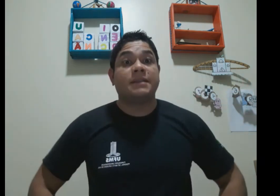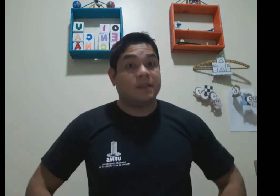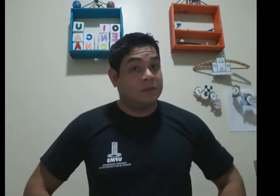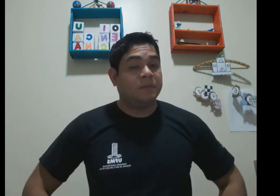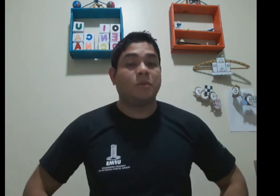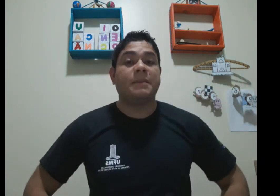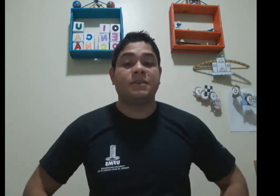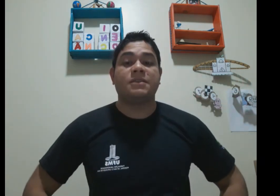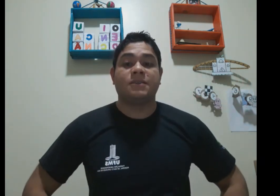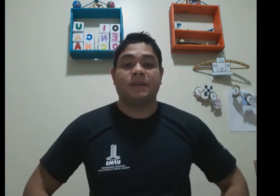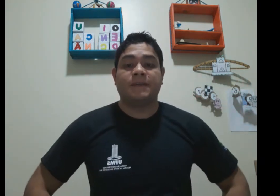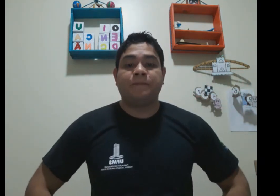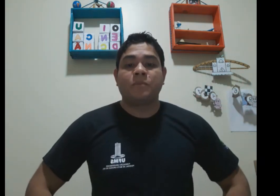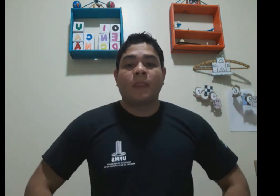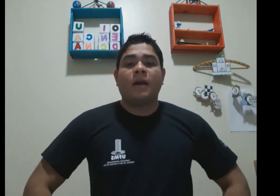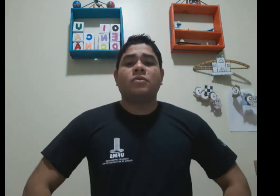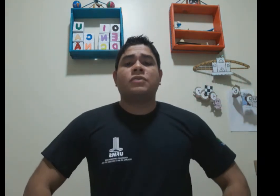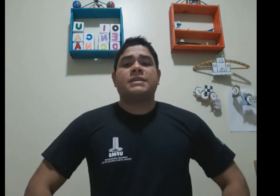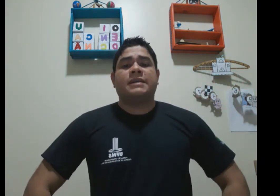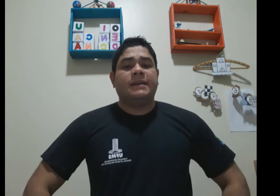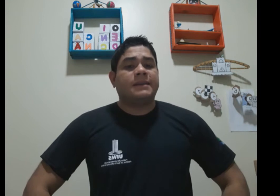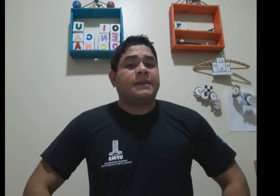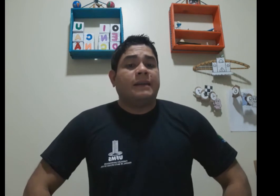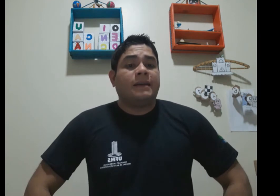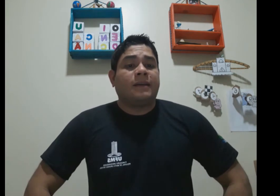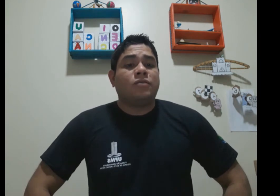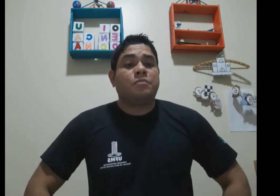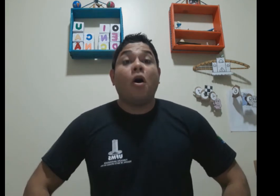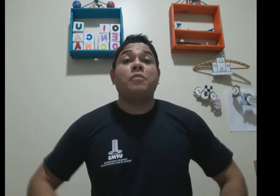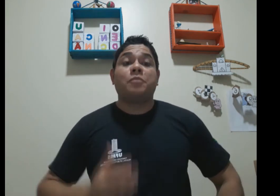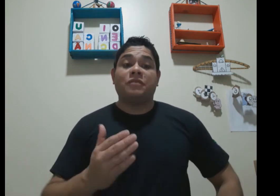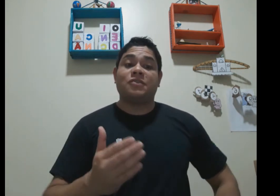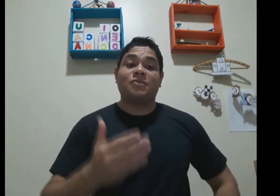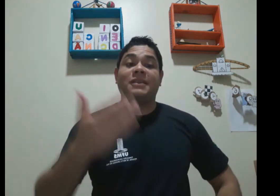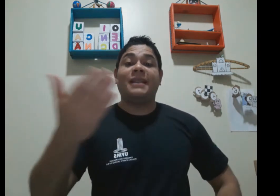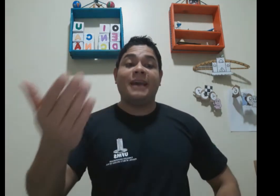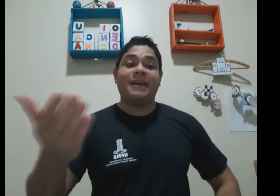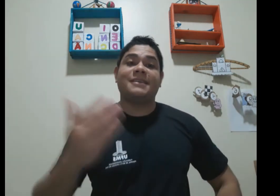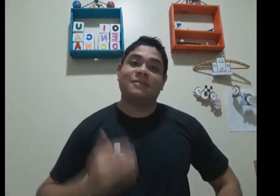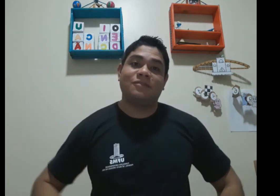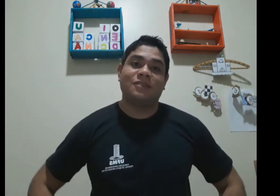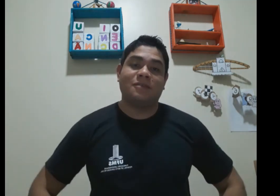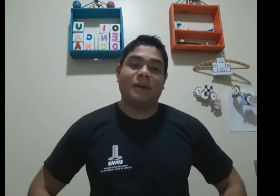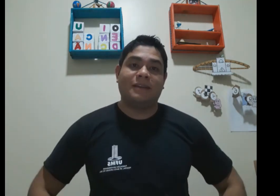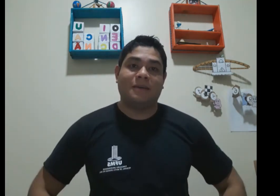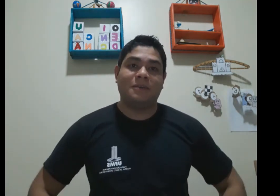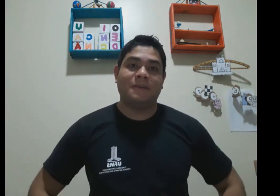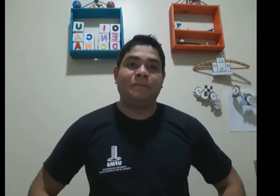dessas problematizações. A autora ainda salienta que o próprio professor delega essa função ao intérprete. Então